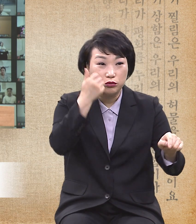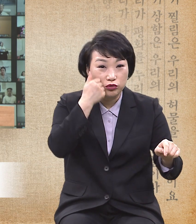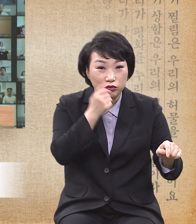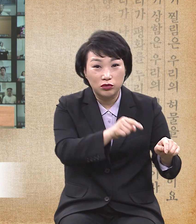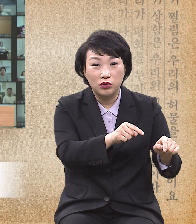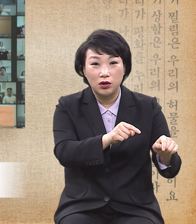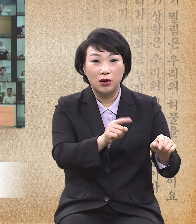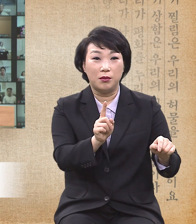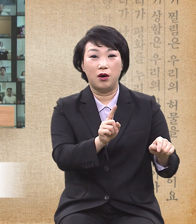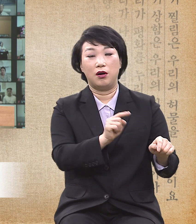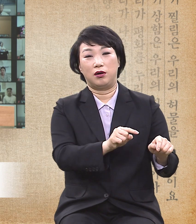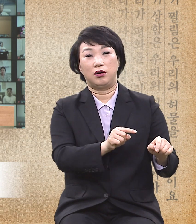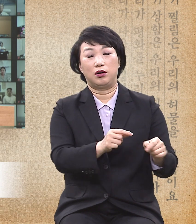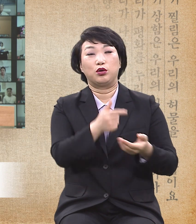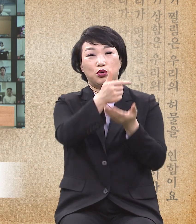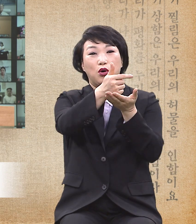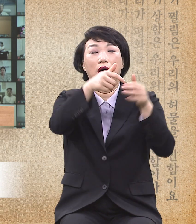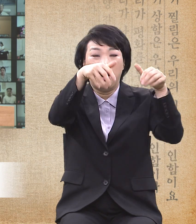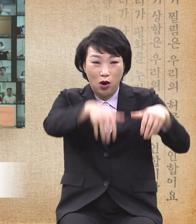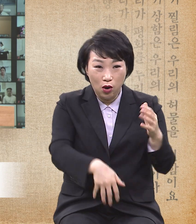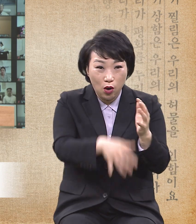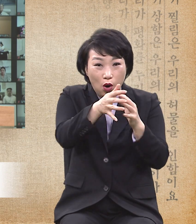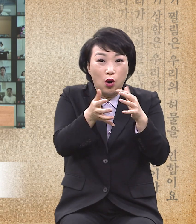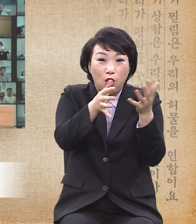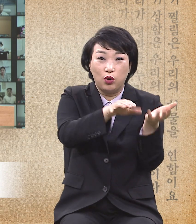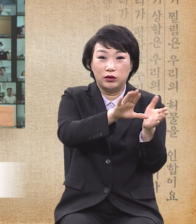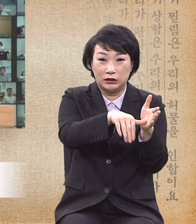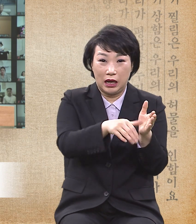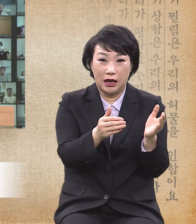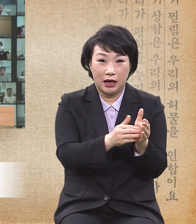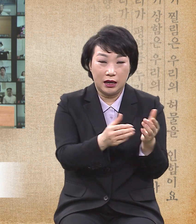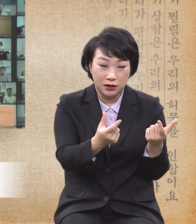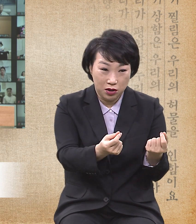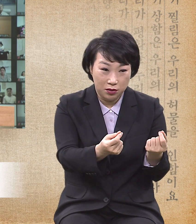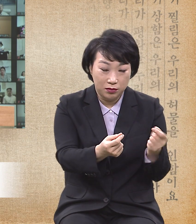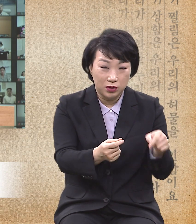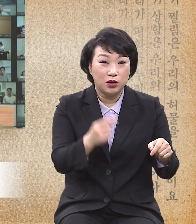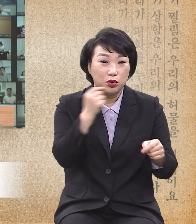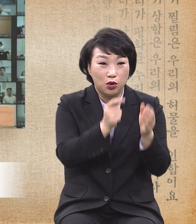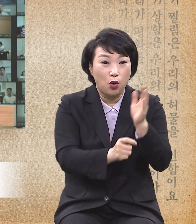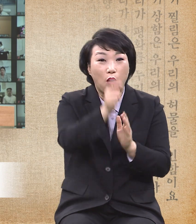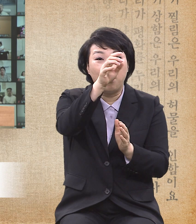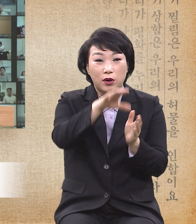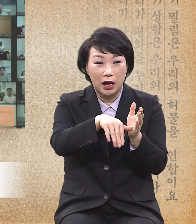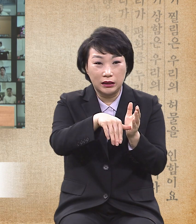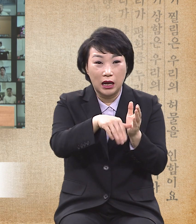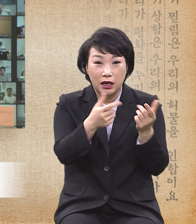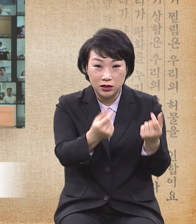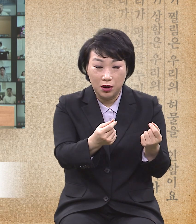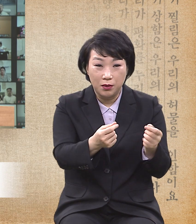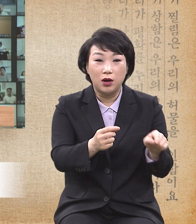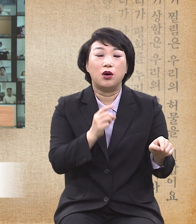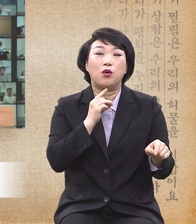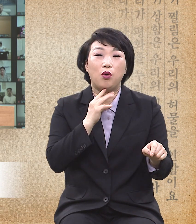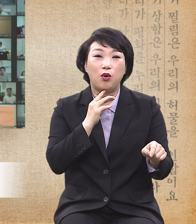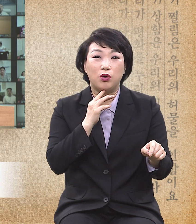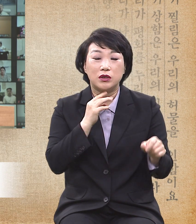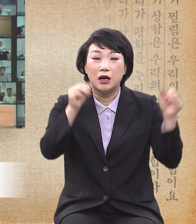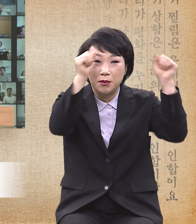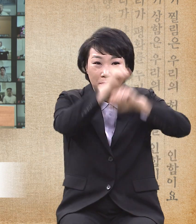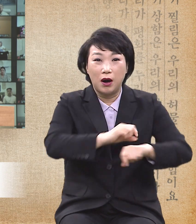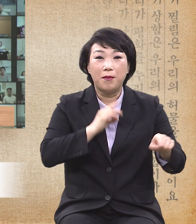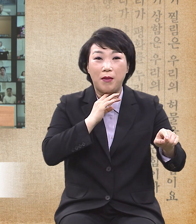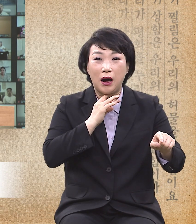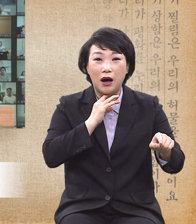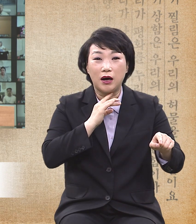자에게는 노아의 홍수 때와 같이, 소돔과 고모라 때와 같이 오직